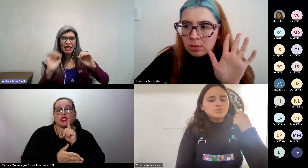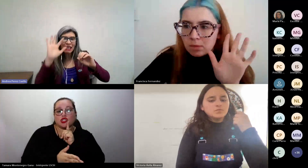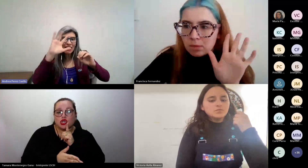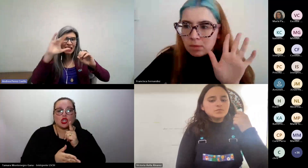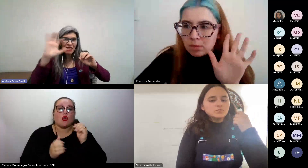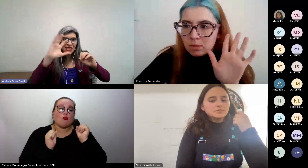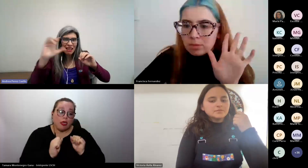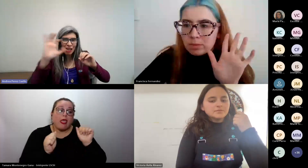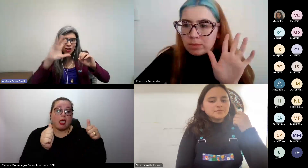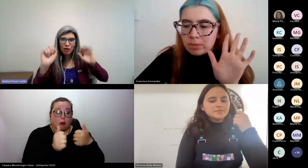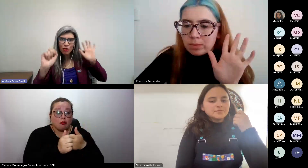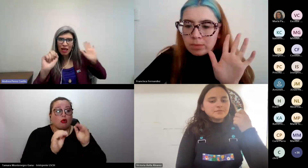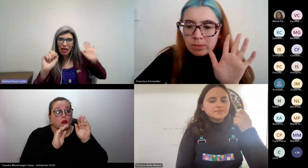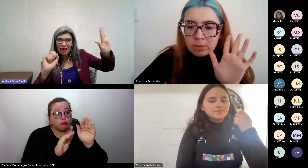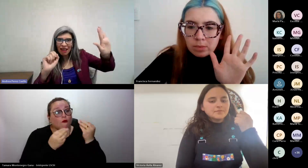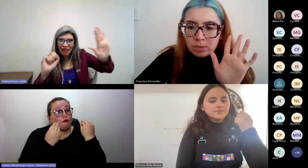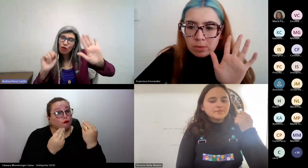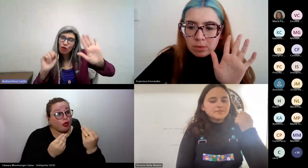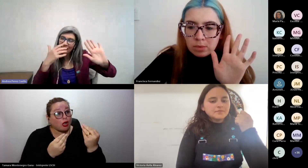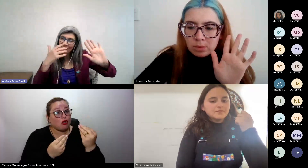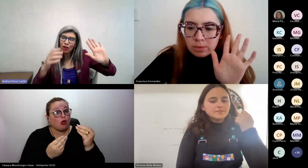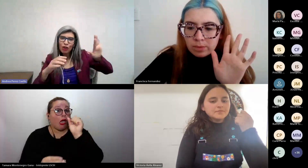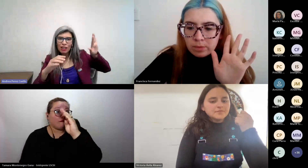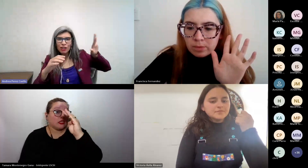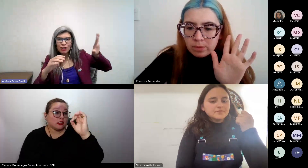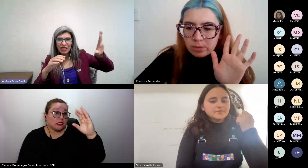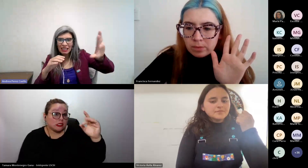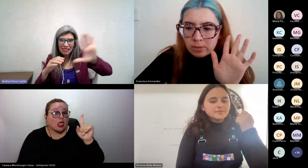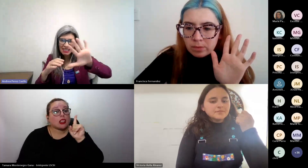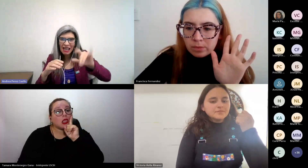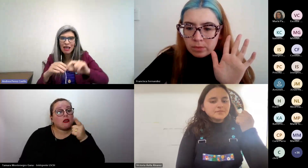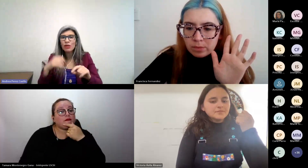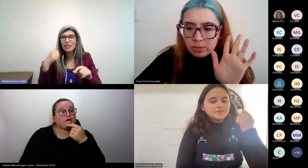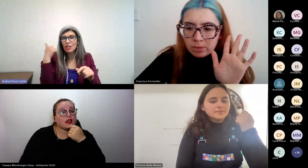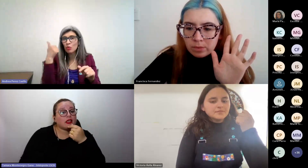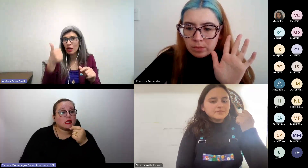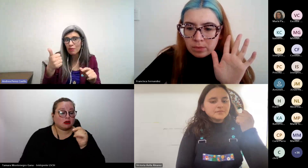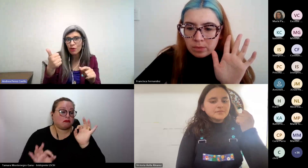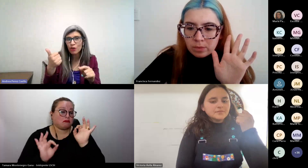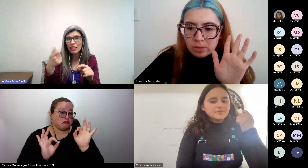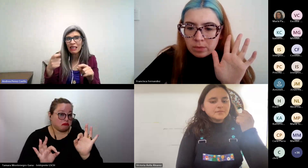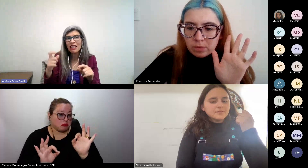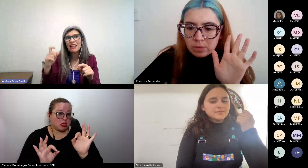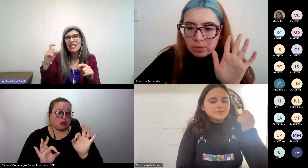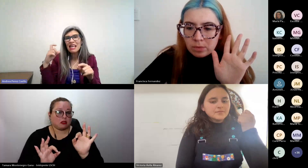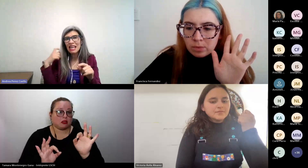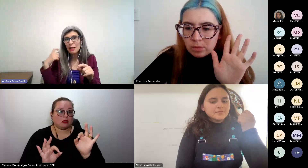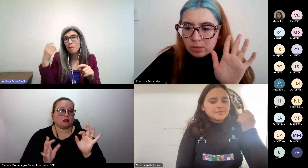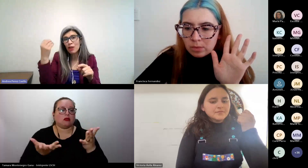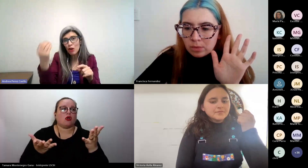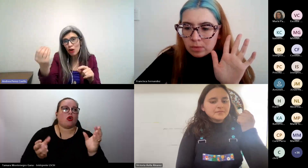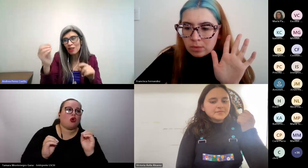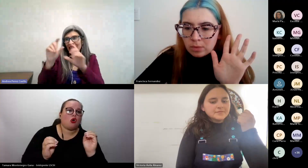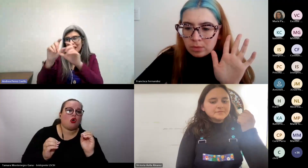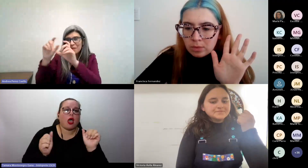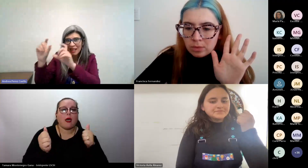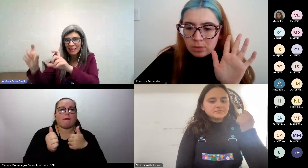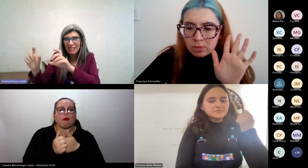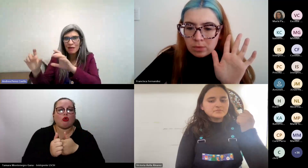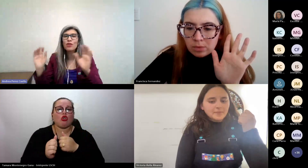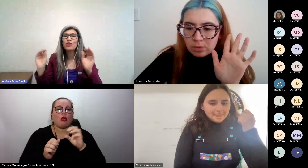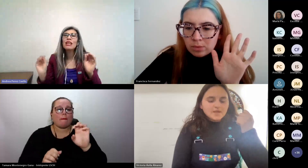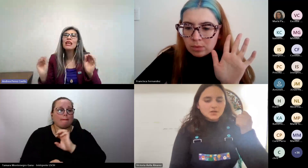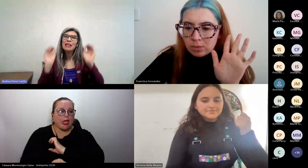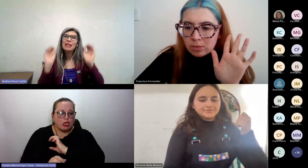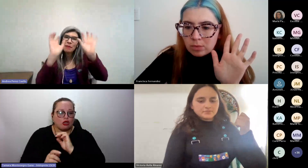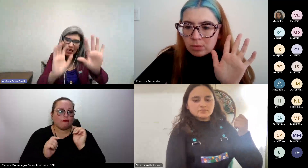apoyo tener el abecedario manual o dactilológico en la sala, puede ser un buen apoyo tener el español, las palabras